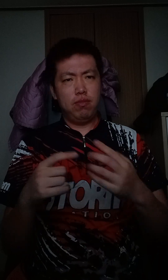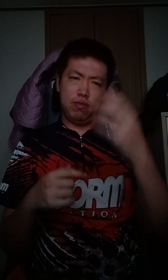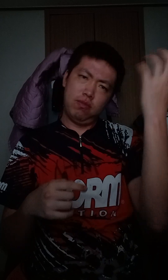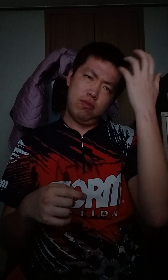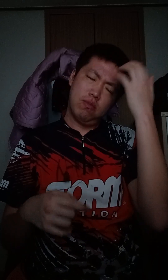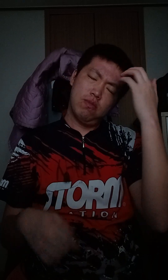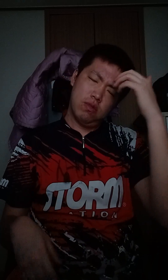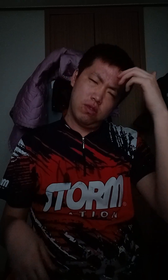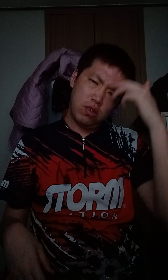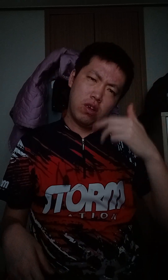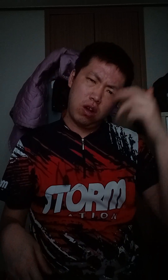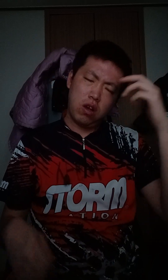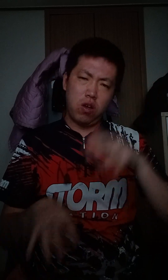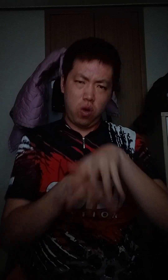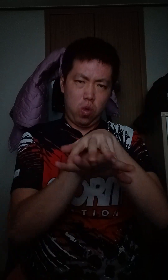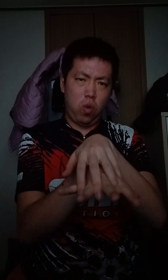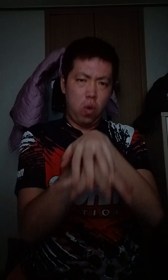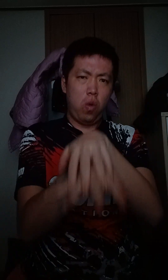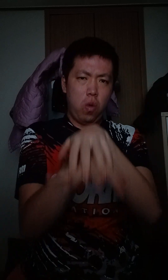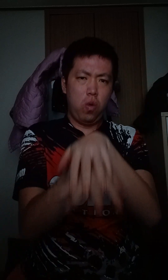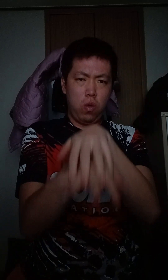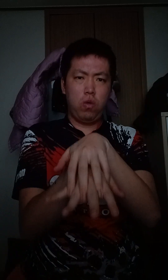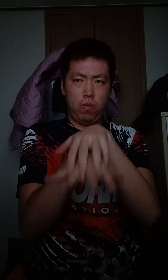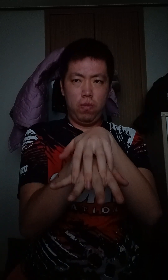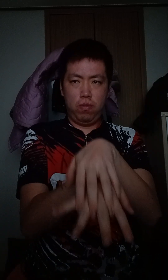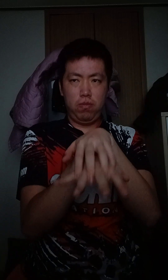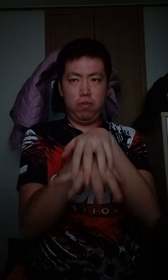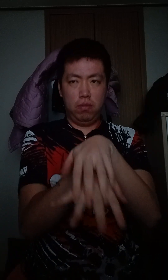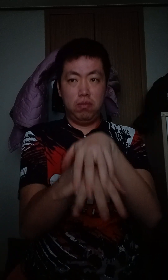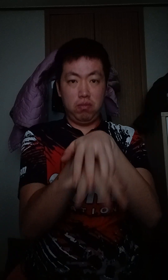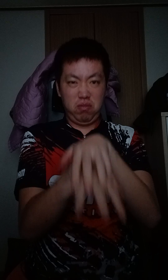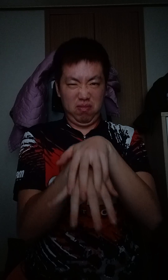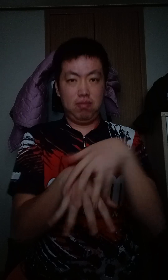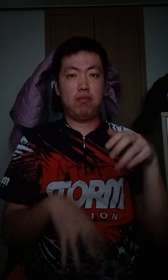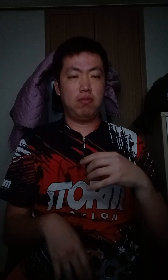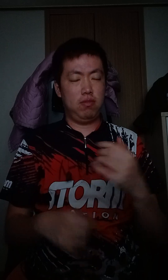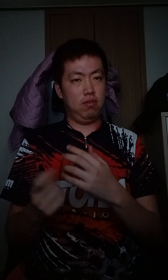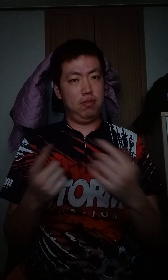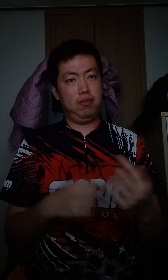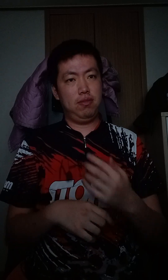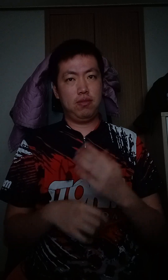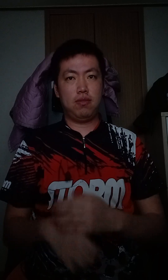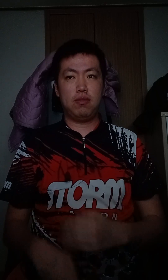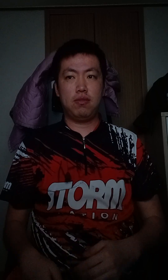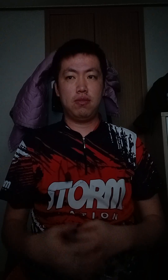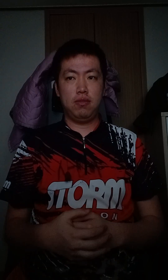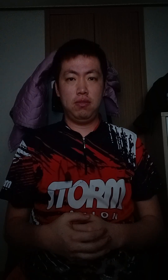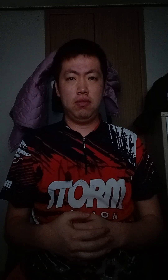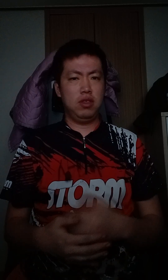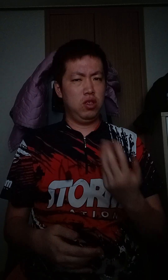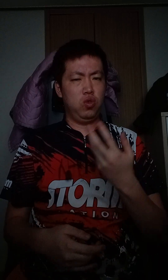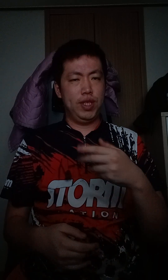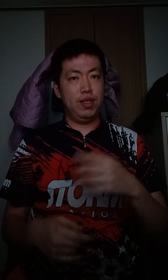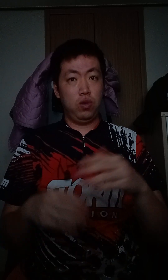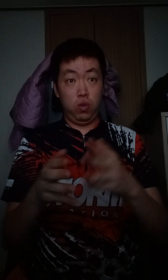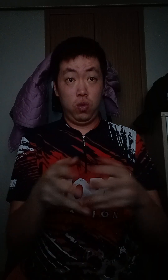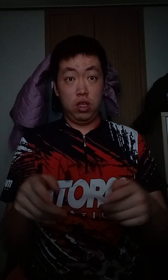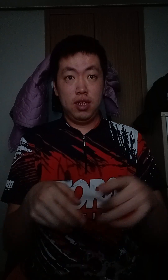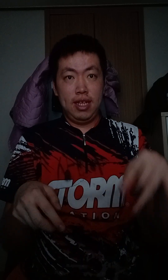피를 흘리고 이제 심폐소생술을 하고 있더라고요. 빠져가지고 다 뿔게 됐지요. 사고가 난 옹벽이 도로는 내리막에